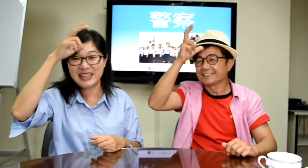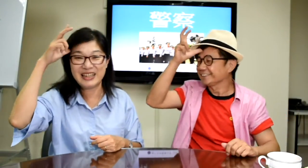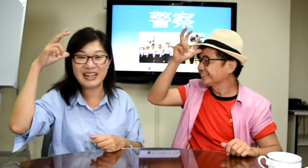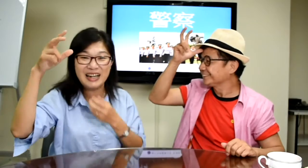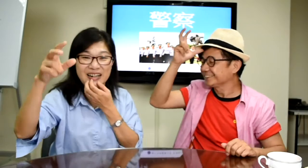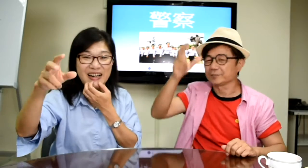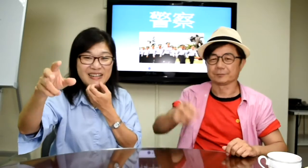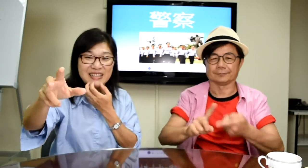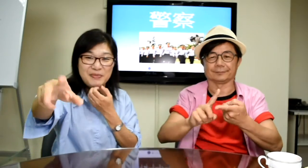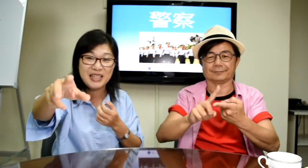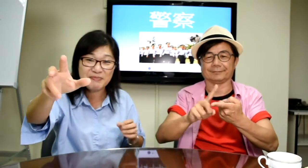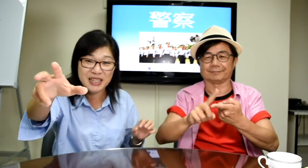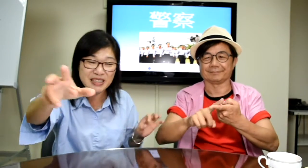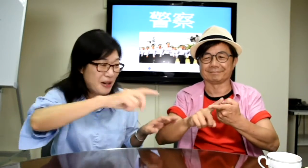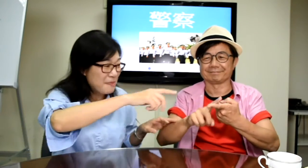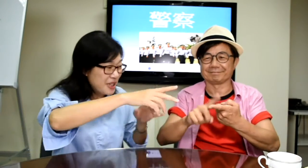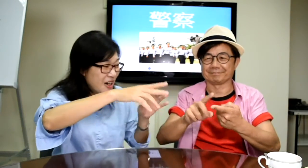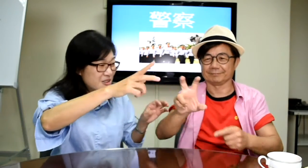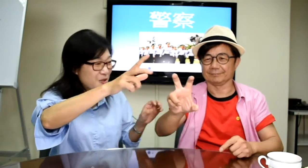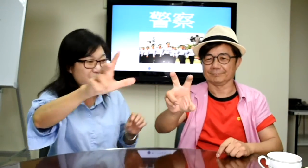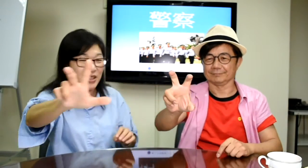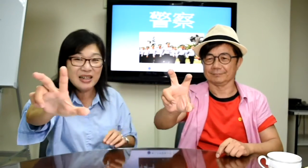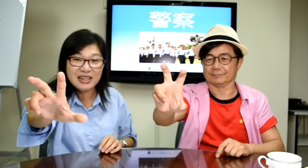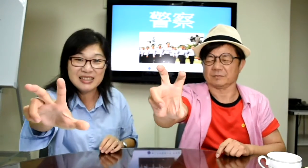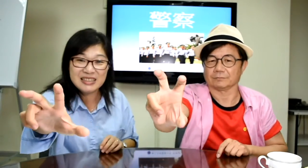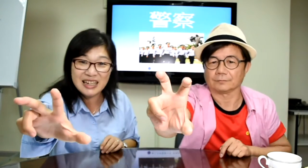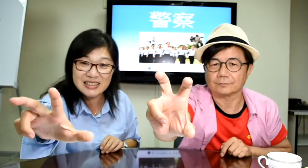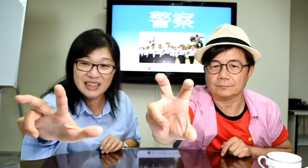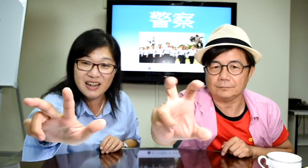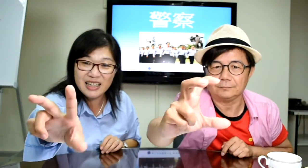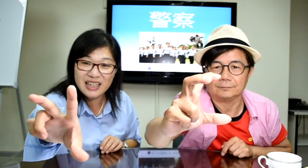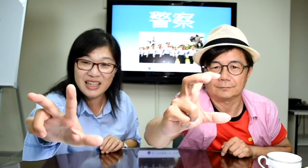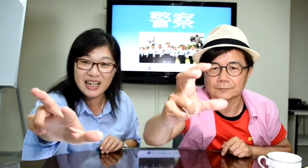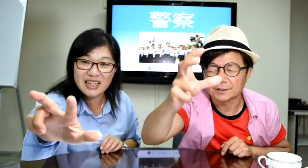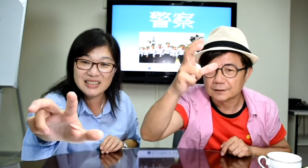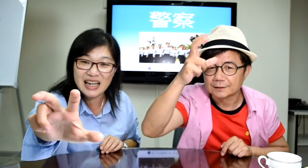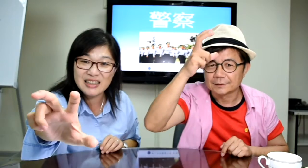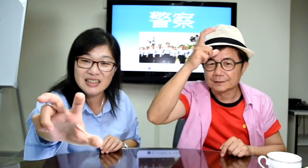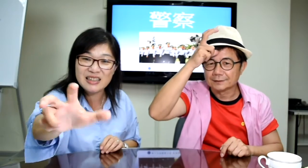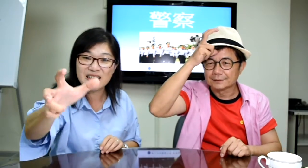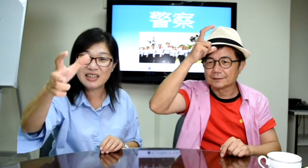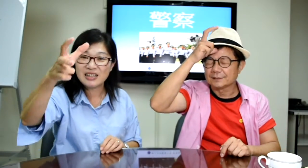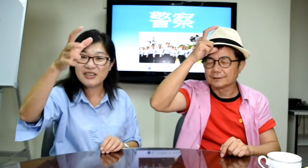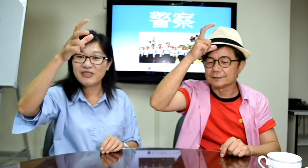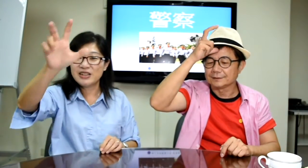很好很好，但是比把它比好，手语是这样子哦，一二三，